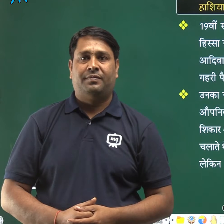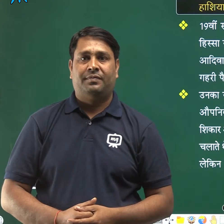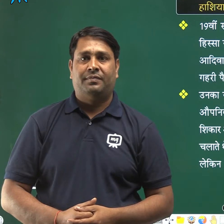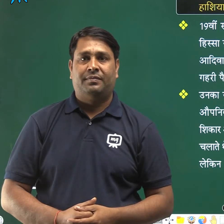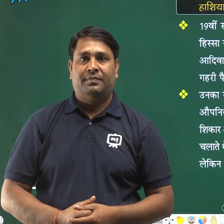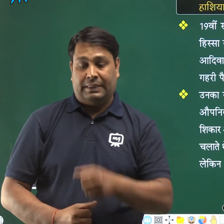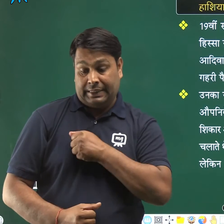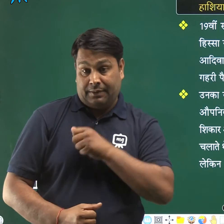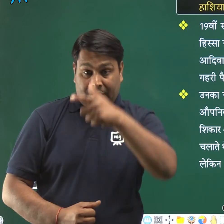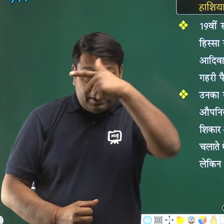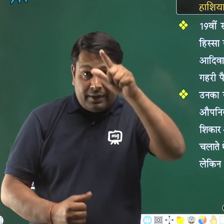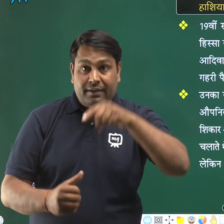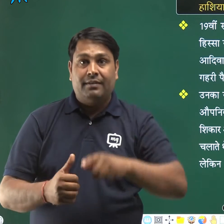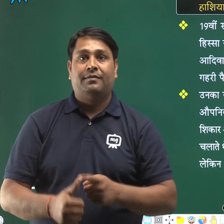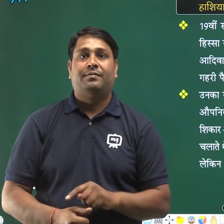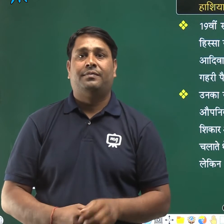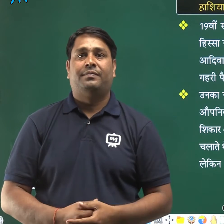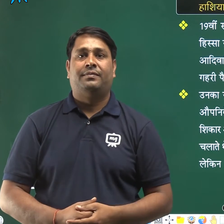हमारे देश का